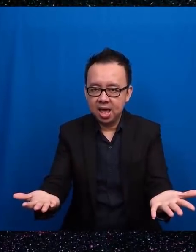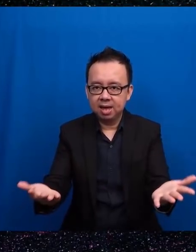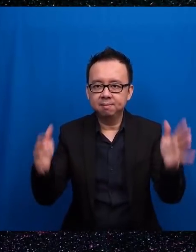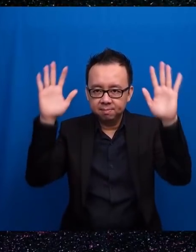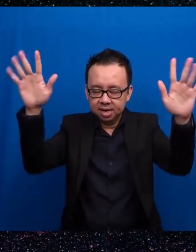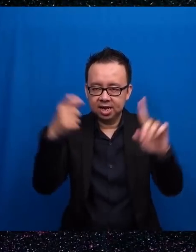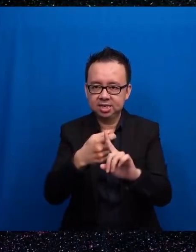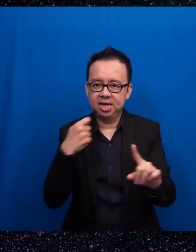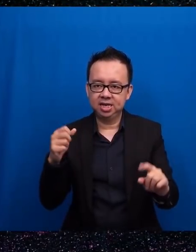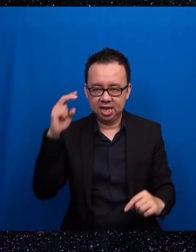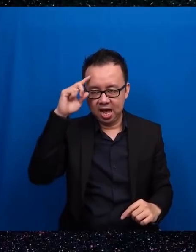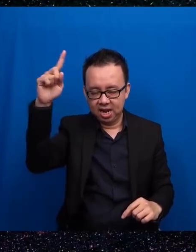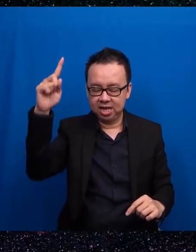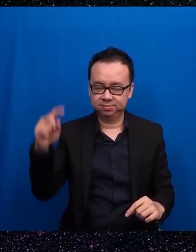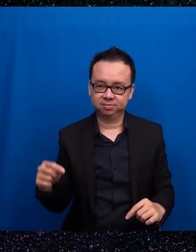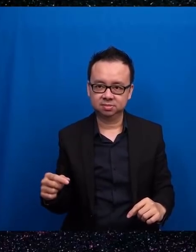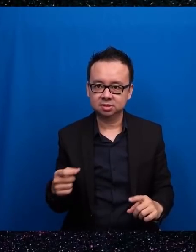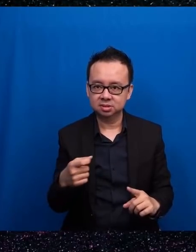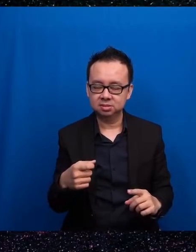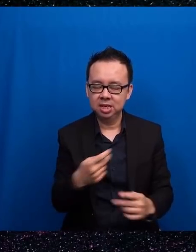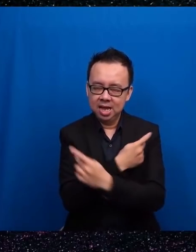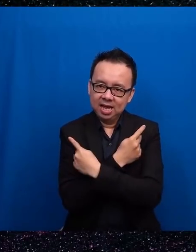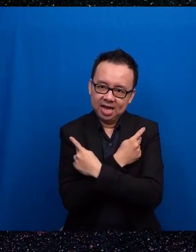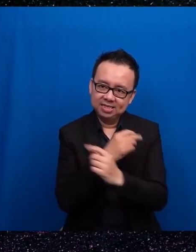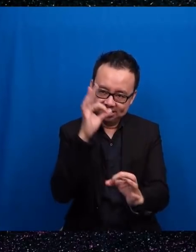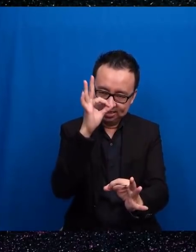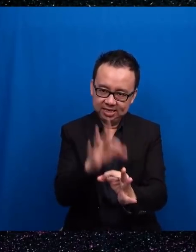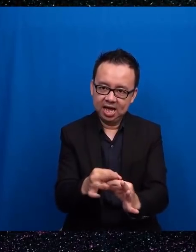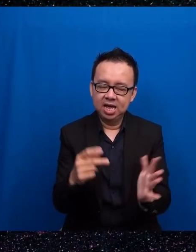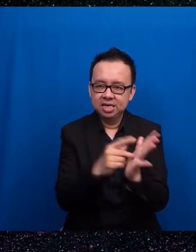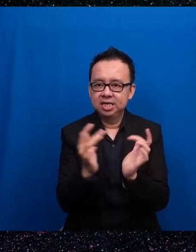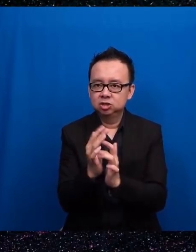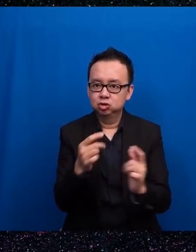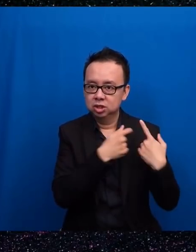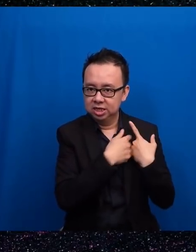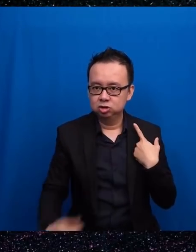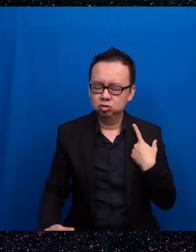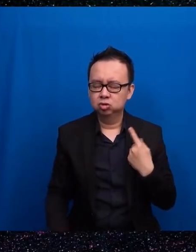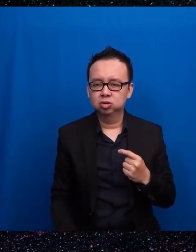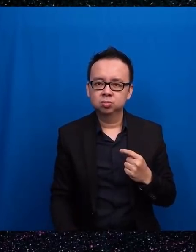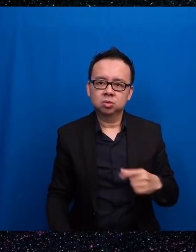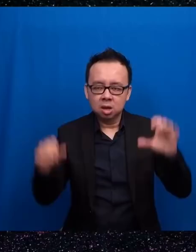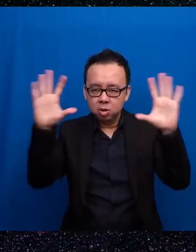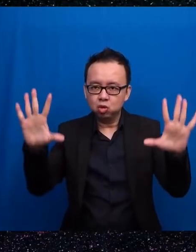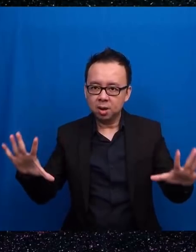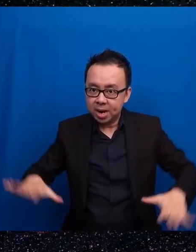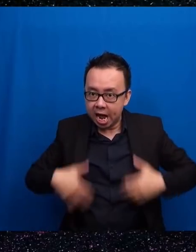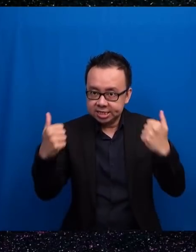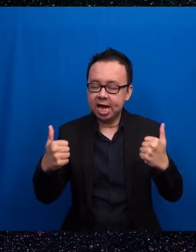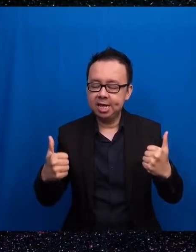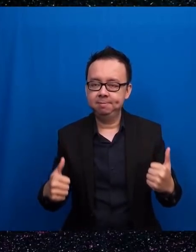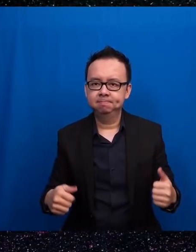berkat dari Allah Bapamu di sorga, kasih setia Yesus Kristus, pengurapan ajaib dari Roh Kudus